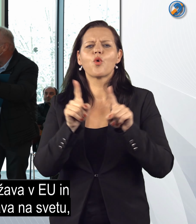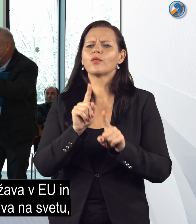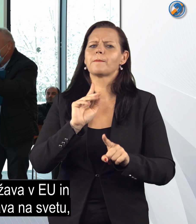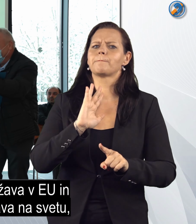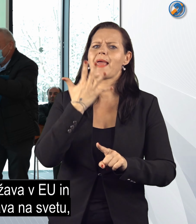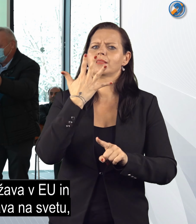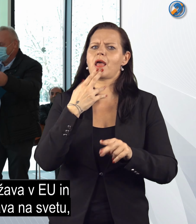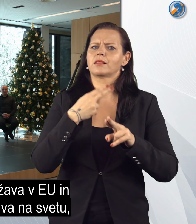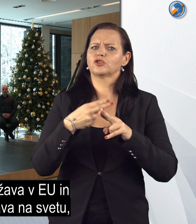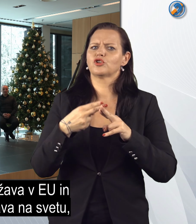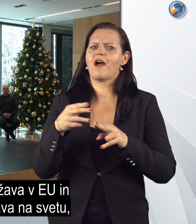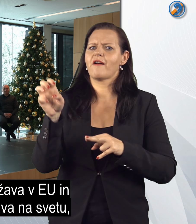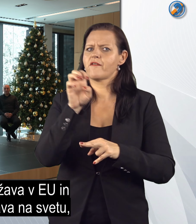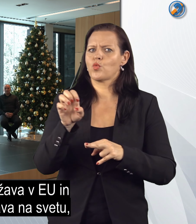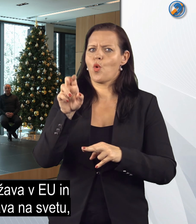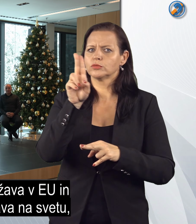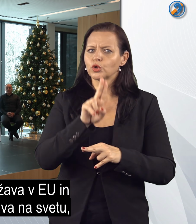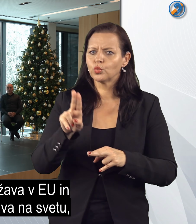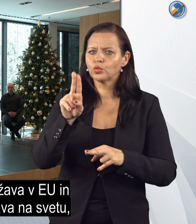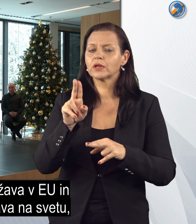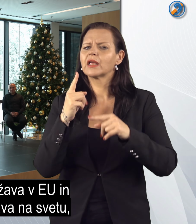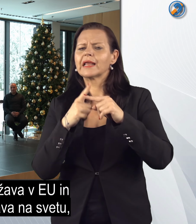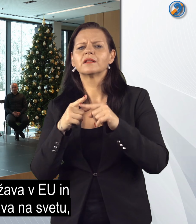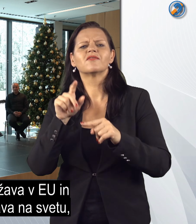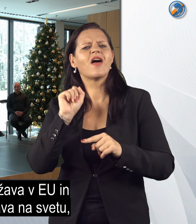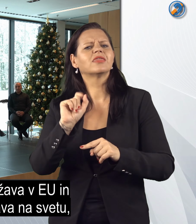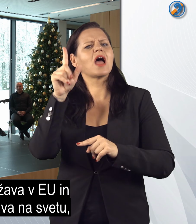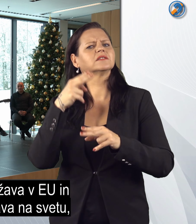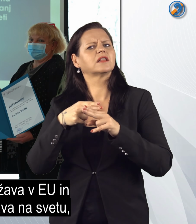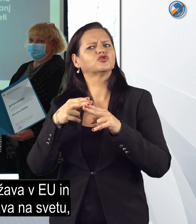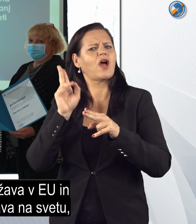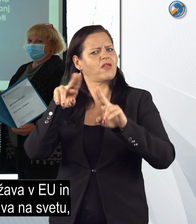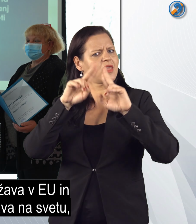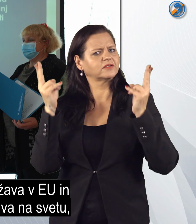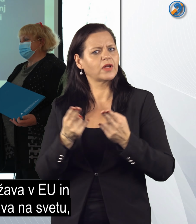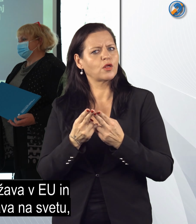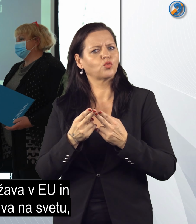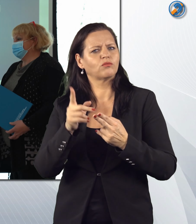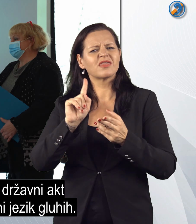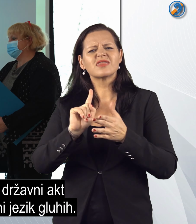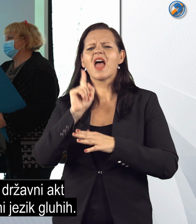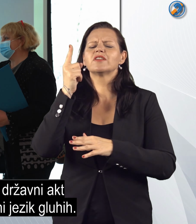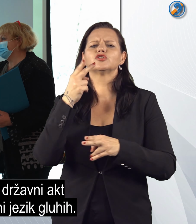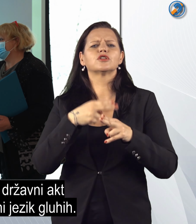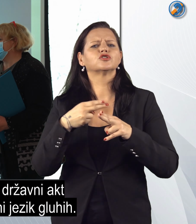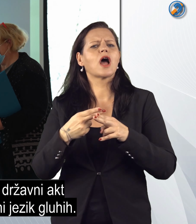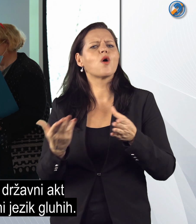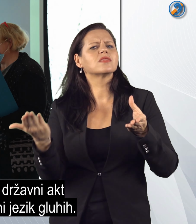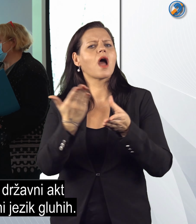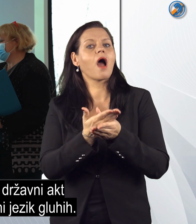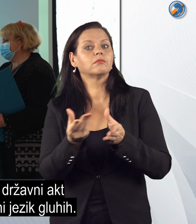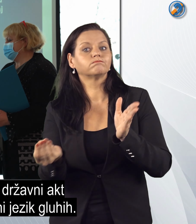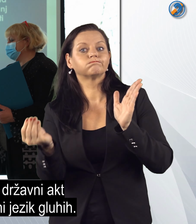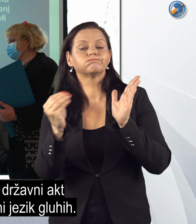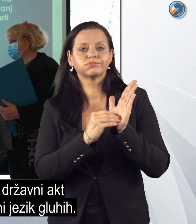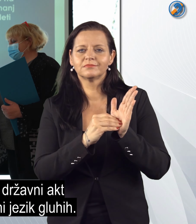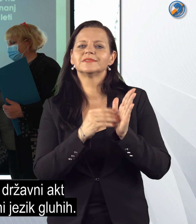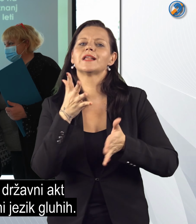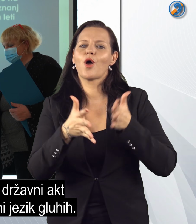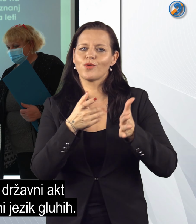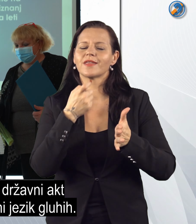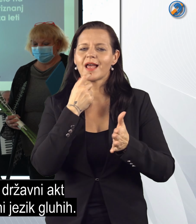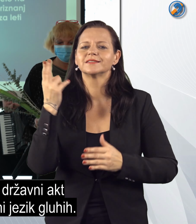Ter kot 5. država v Evropski uniji in 12. država na svetu, ki je v najvišji državni akt vpisala